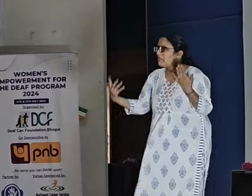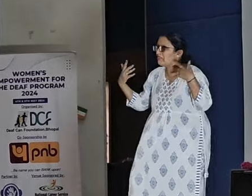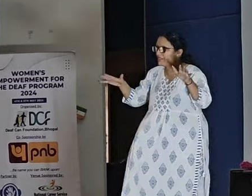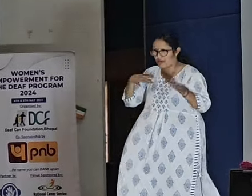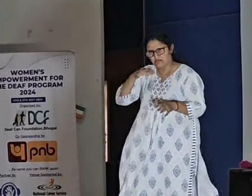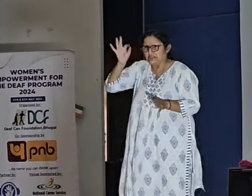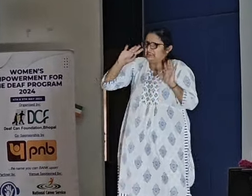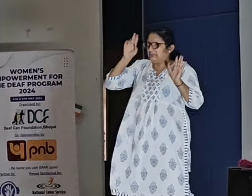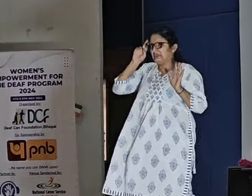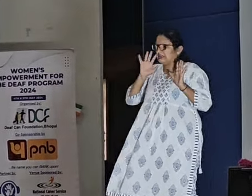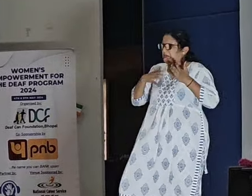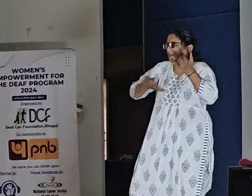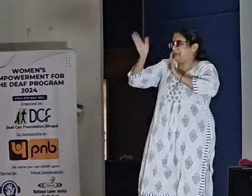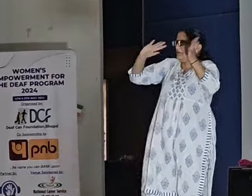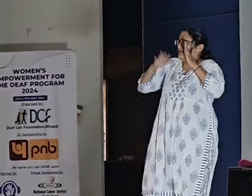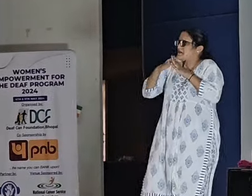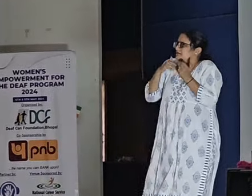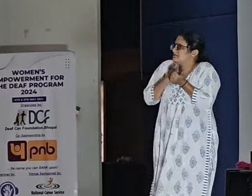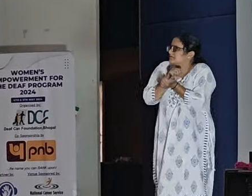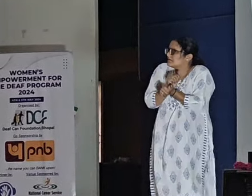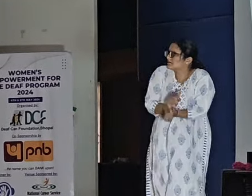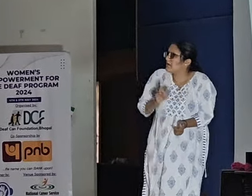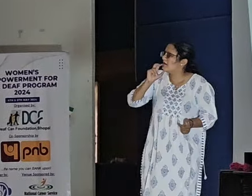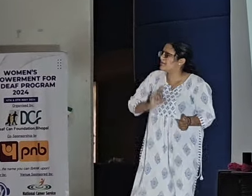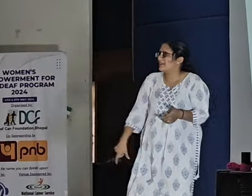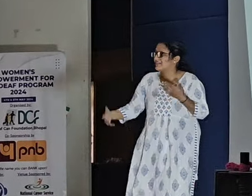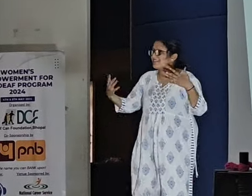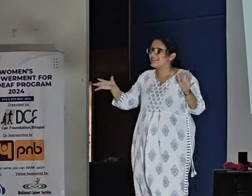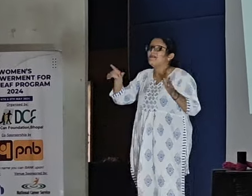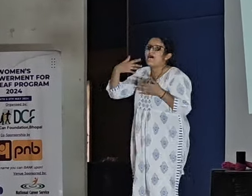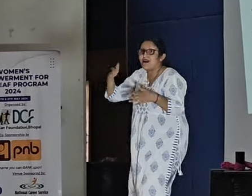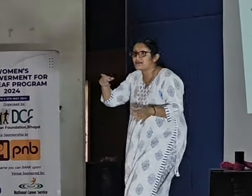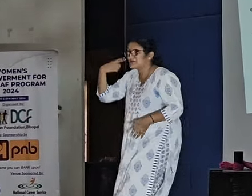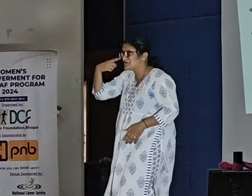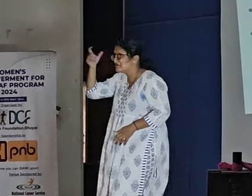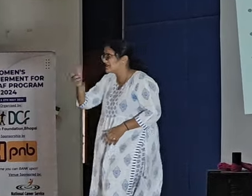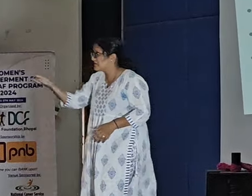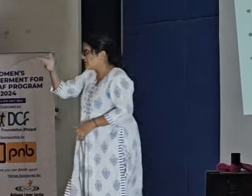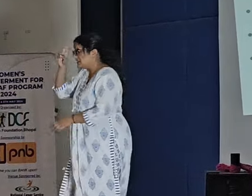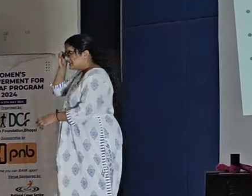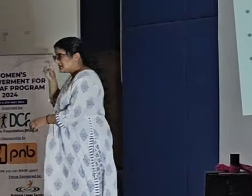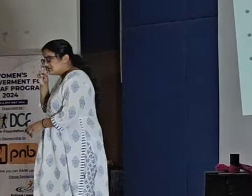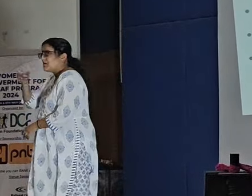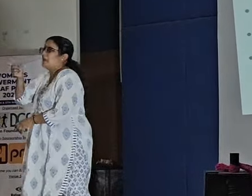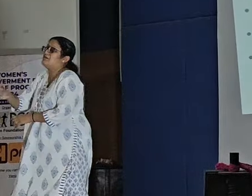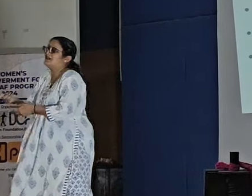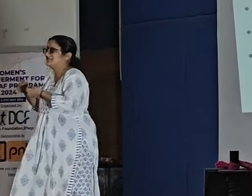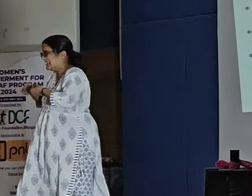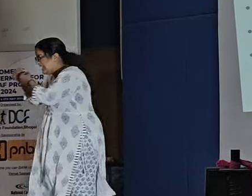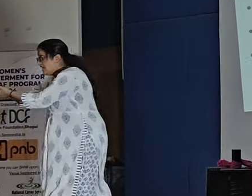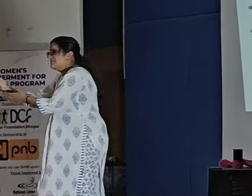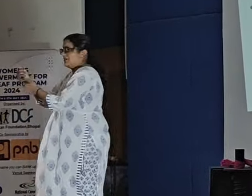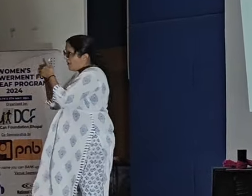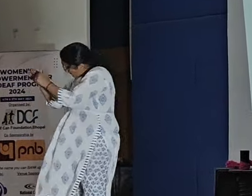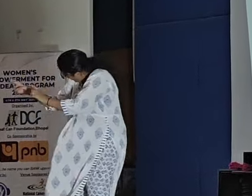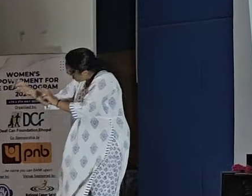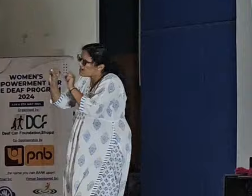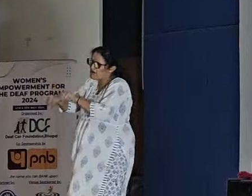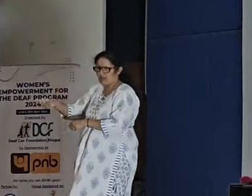होता है और बट ओवर थिंक करने लगता है लेकिन जिनका वो अपने बारे में। तो कभी भी कोई अशर पर्सन के साथ